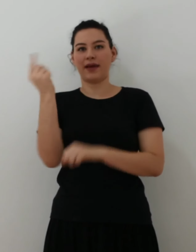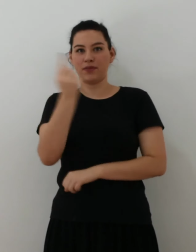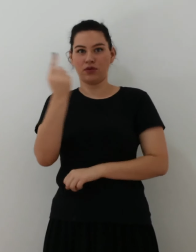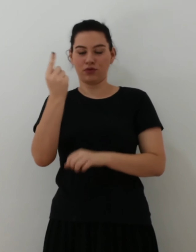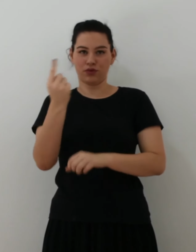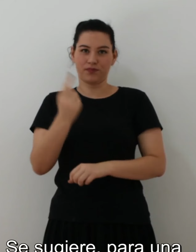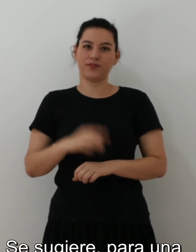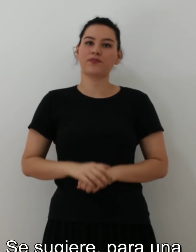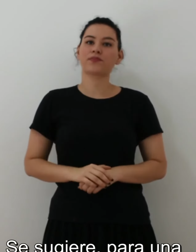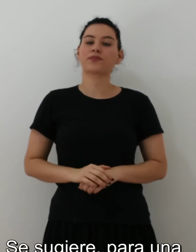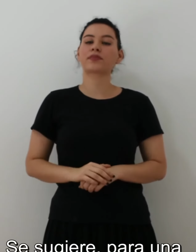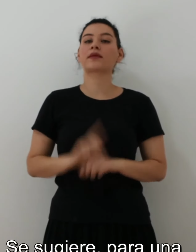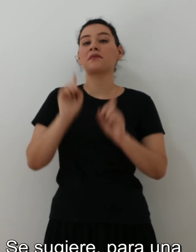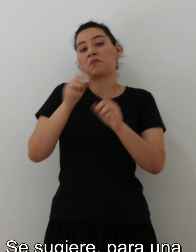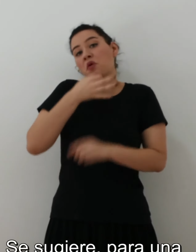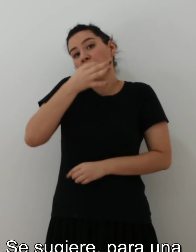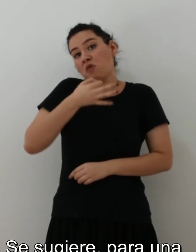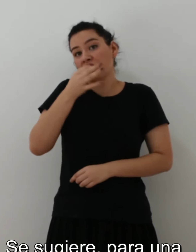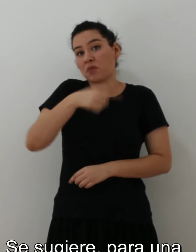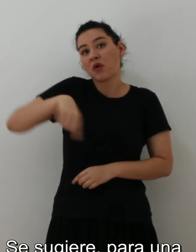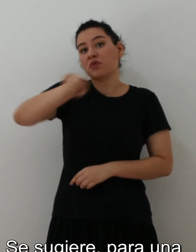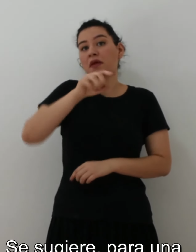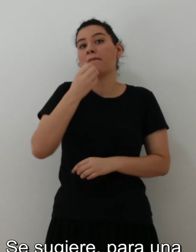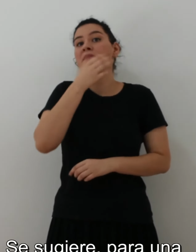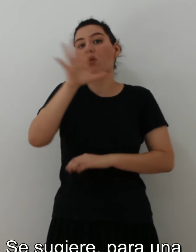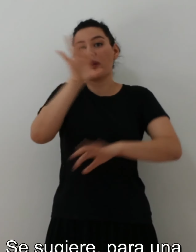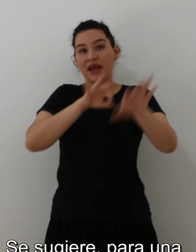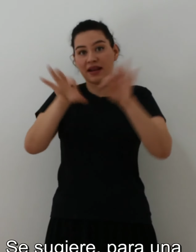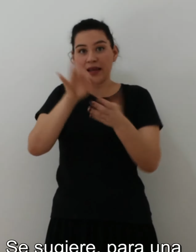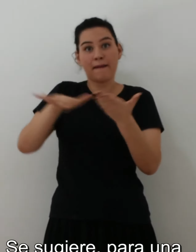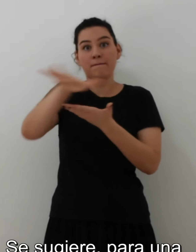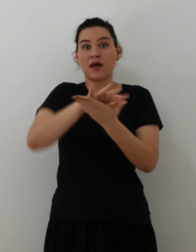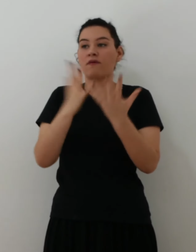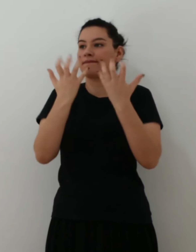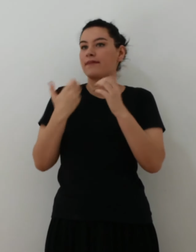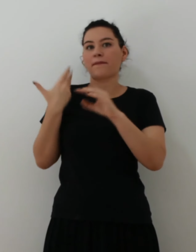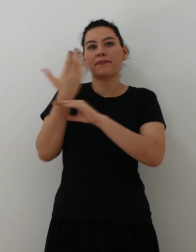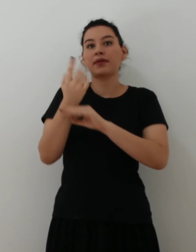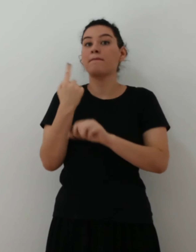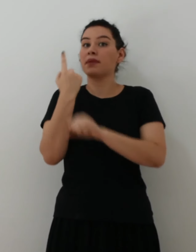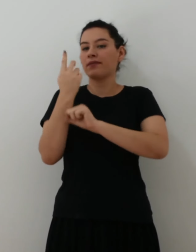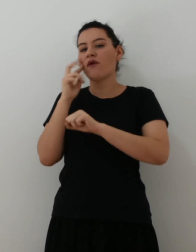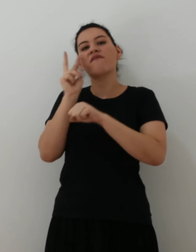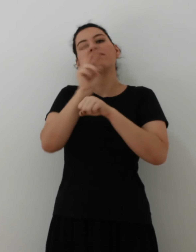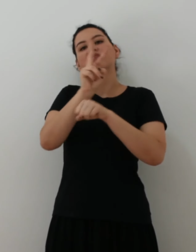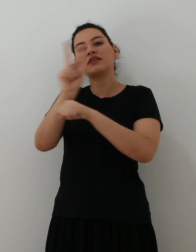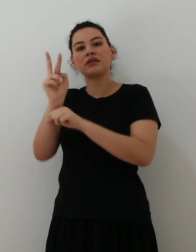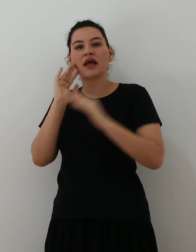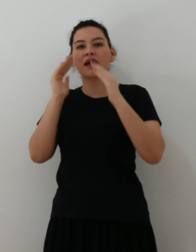Se sugiere para una mejor elección de los espacios a solicitar visitar las instalaciones de la Casa de lunes a